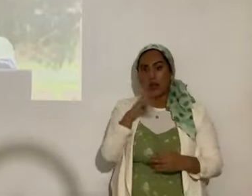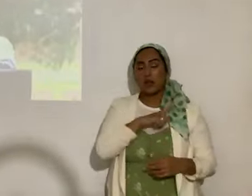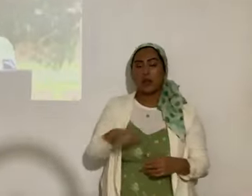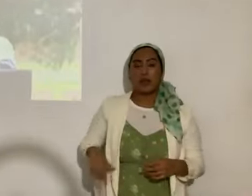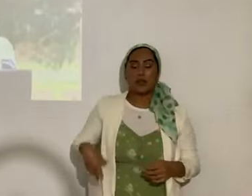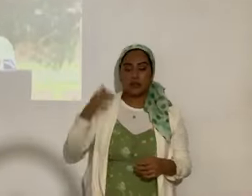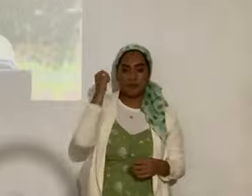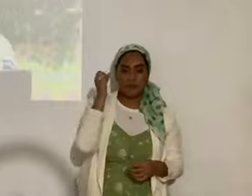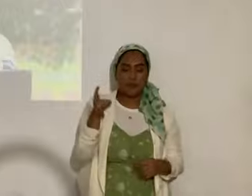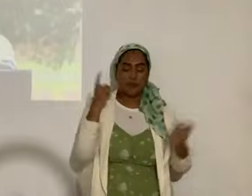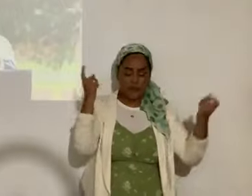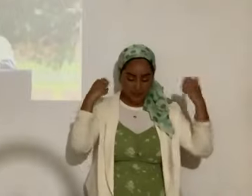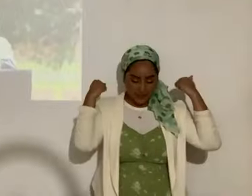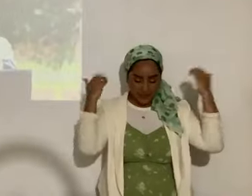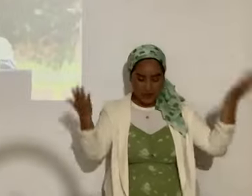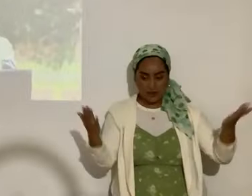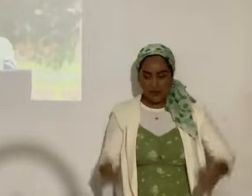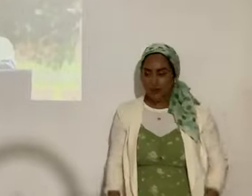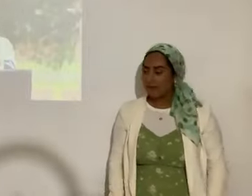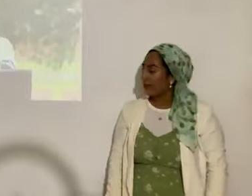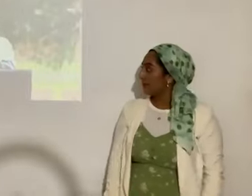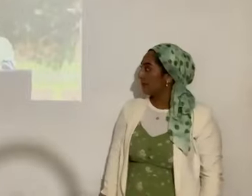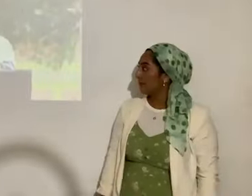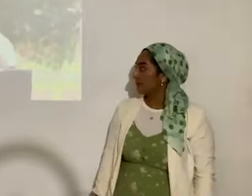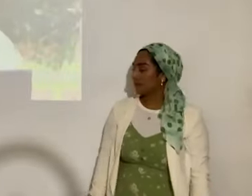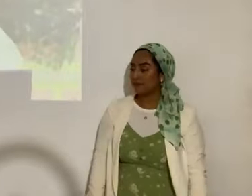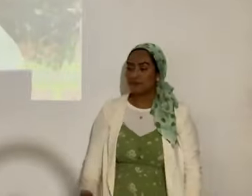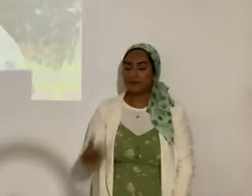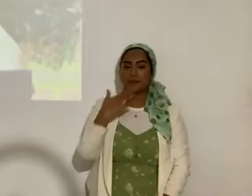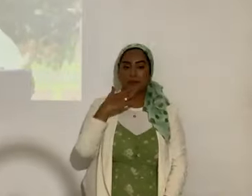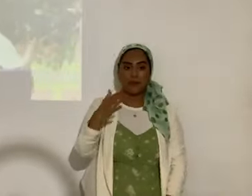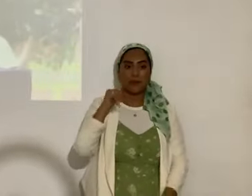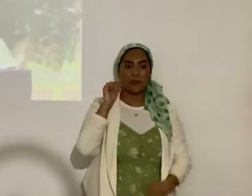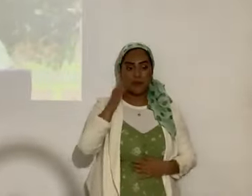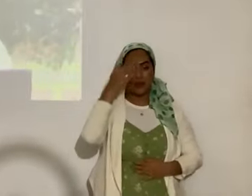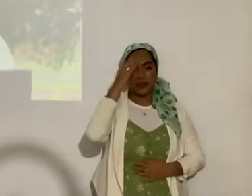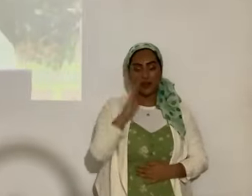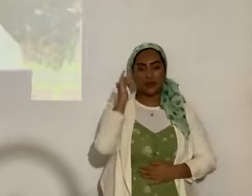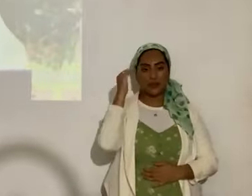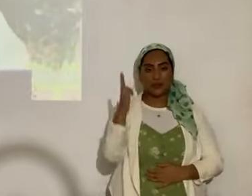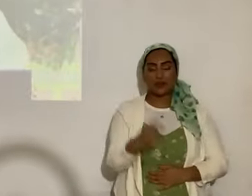aleluya aleluya toda robada